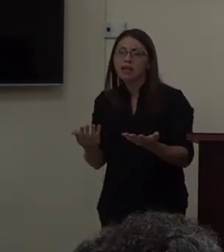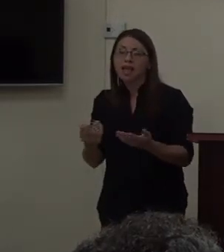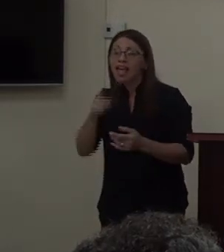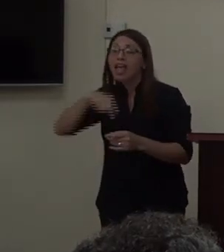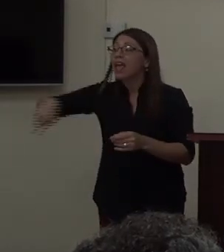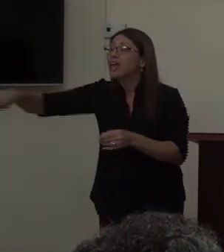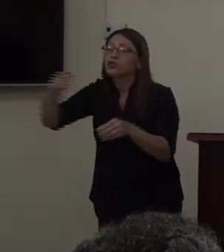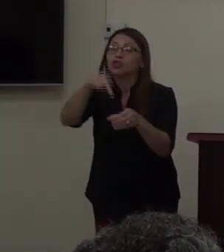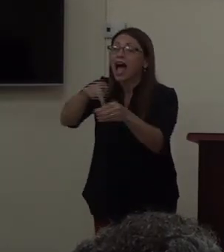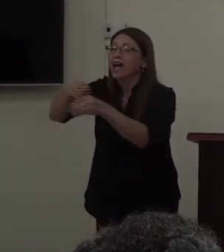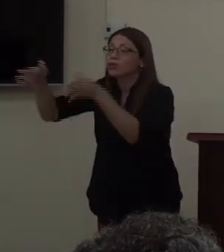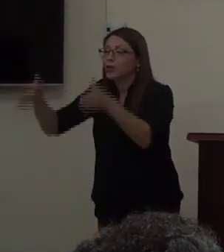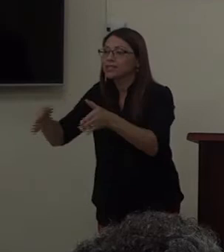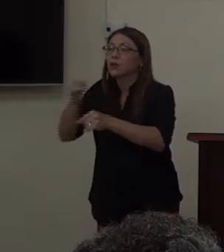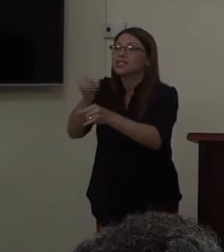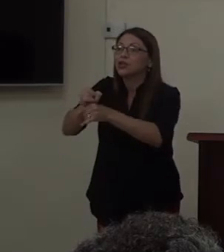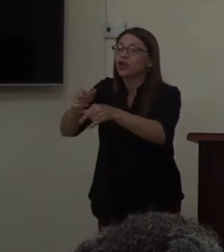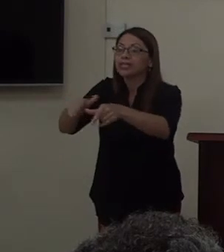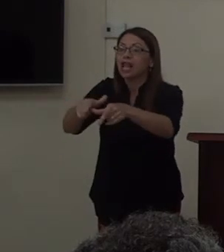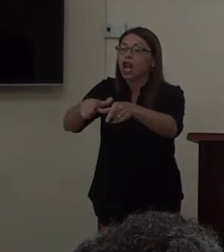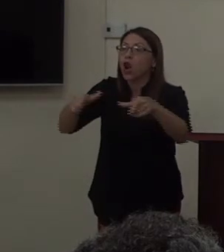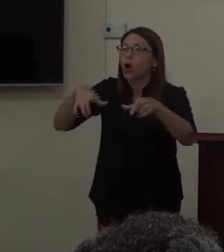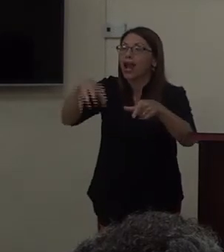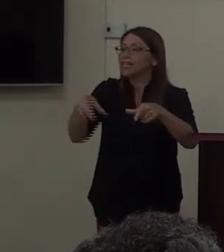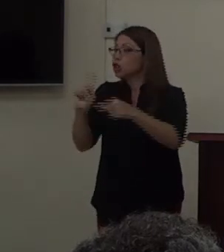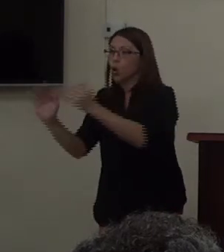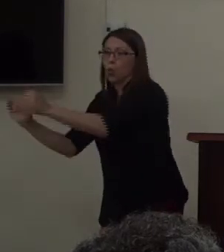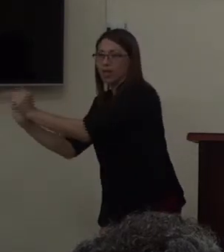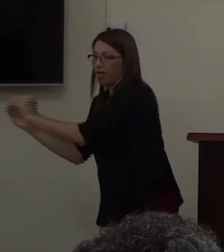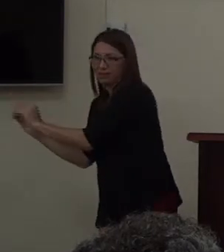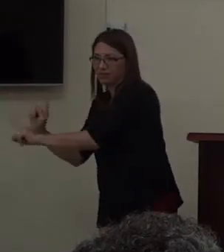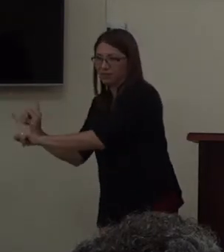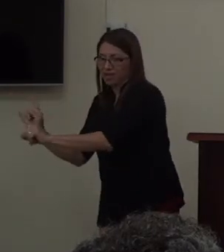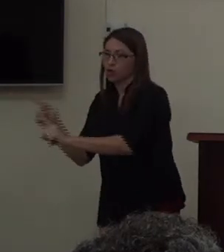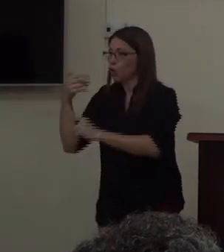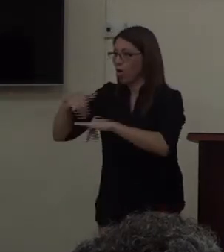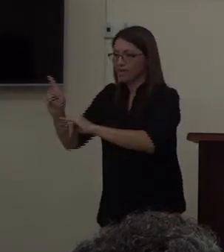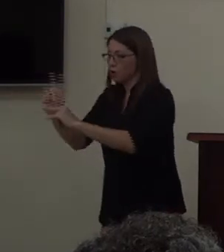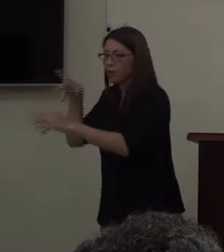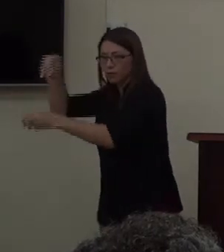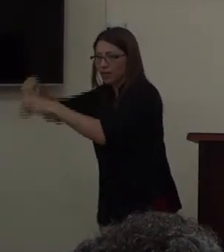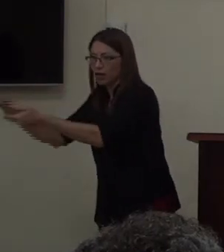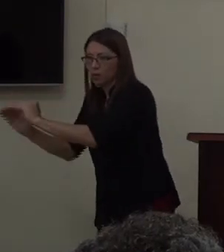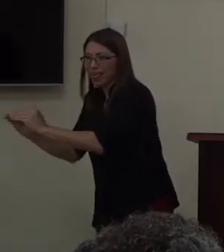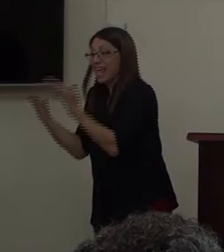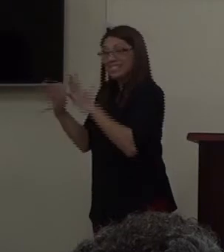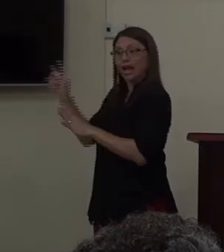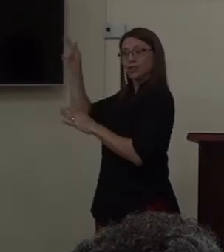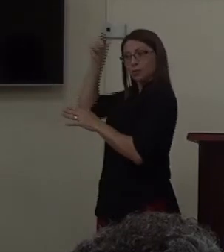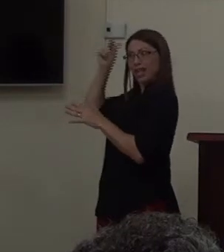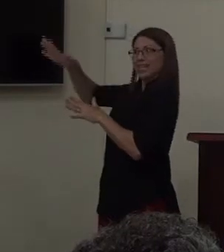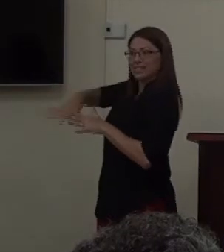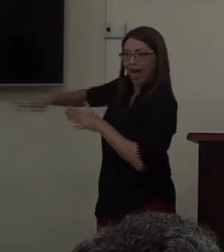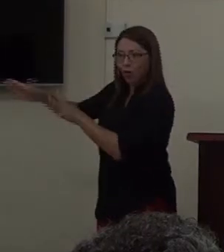esos actores e instituciones locales, no las comunidades? Todavía no nos hemos metido en la comunidad y ya no estamos en el Estado, sino que estamos en lo